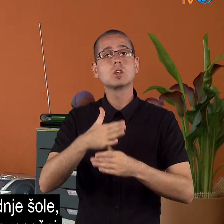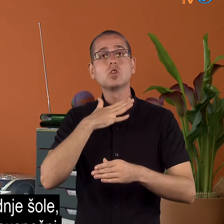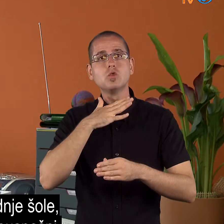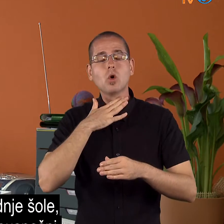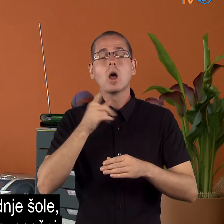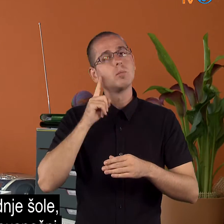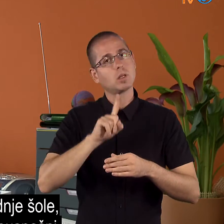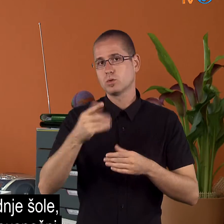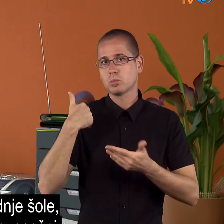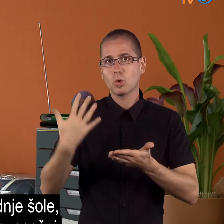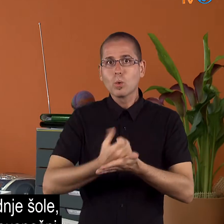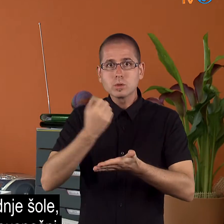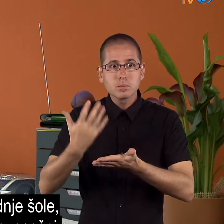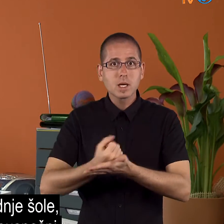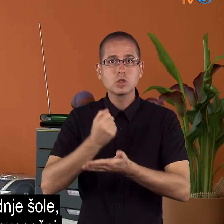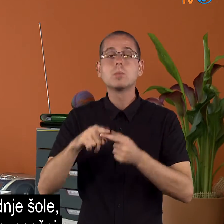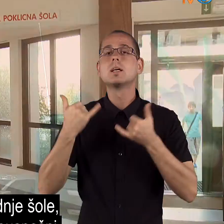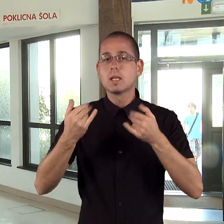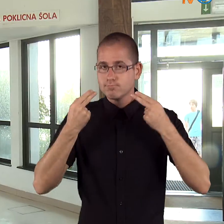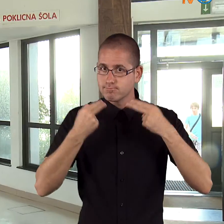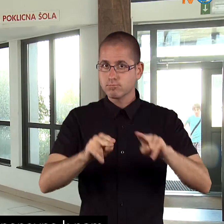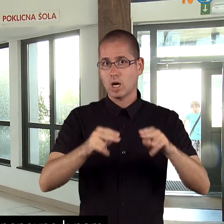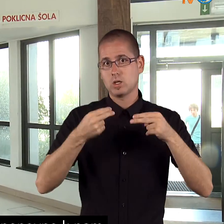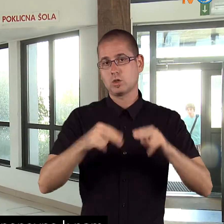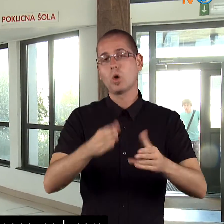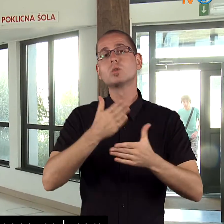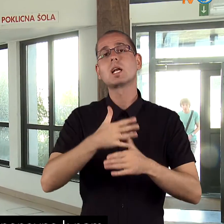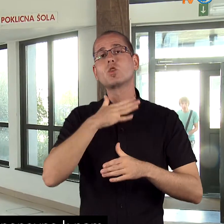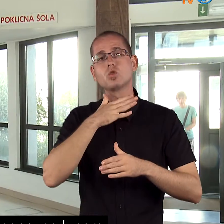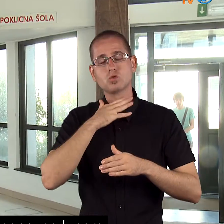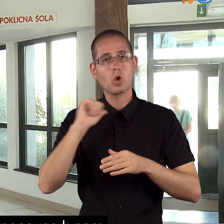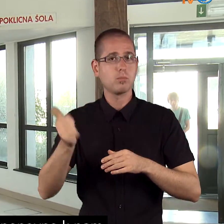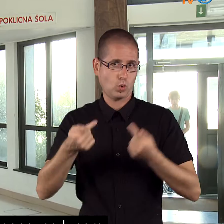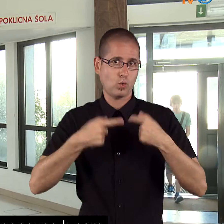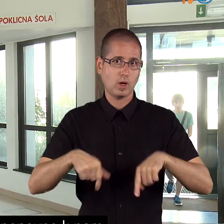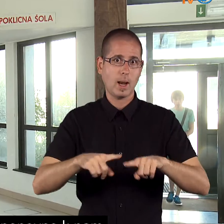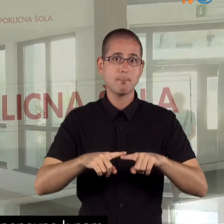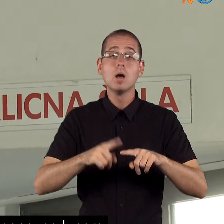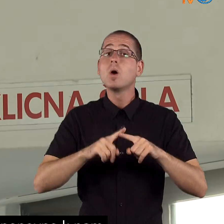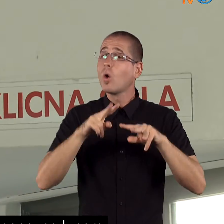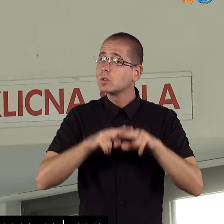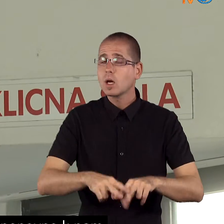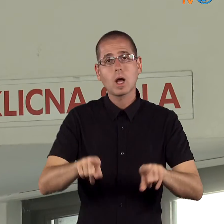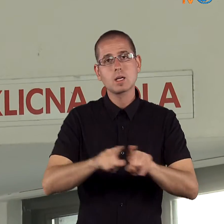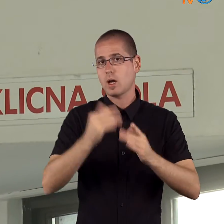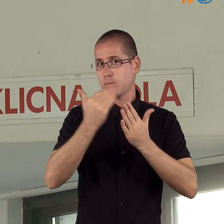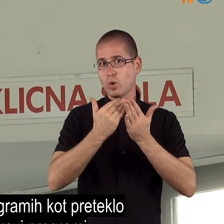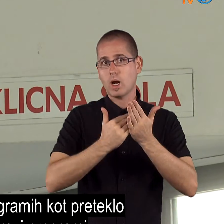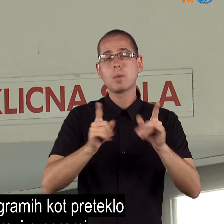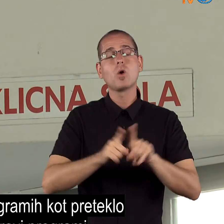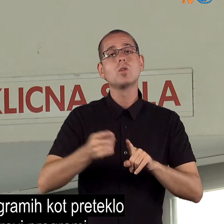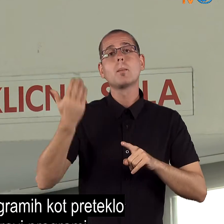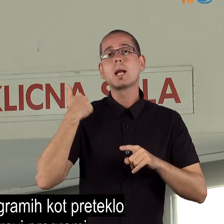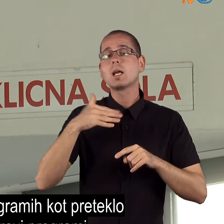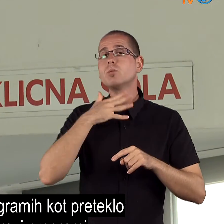srednje šole, kjer so bili neuspešni in se zdaj vračajo v srednjo šolo ponovno k nam. Ta trenutek pa ostajamo na